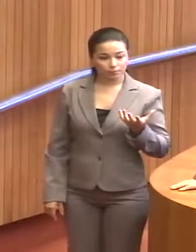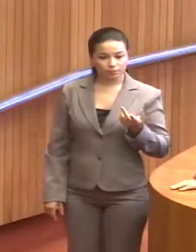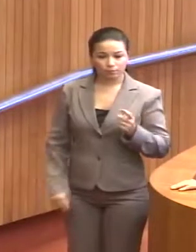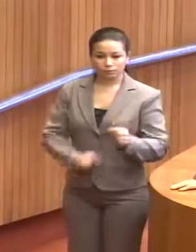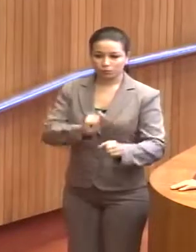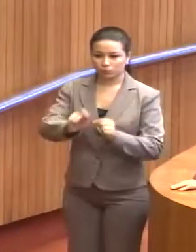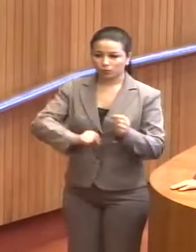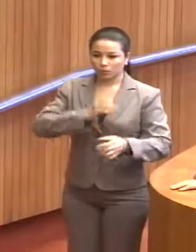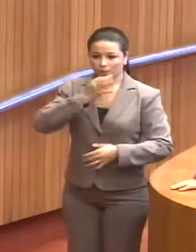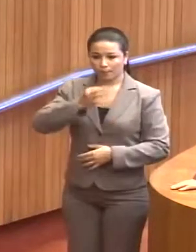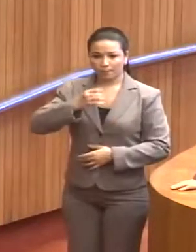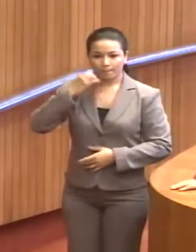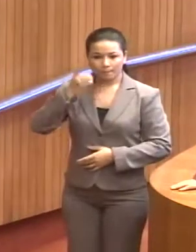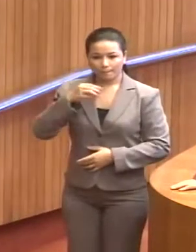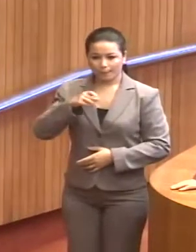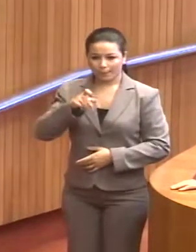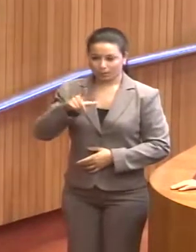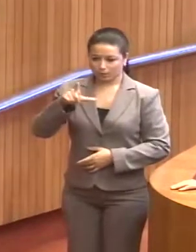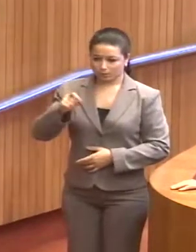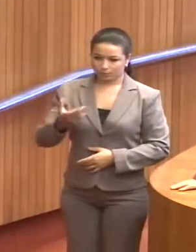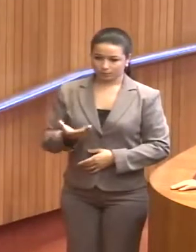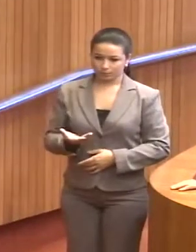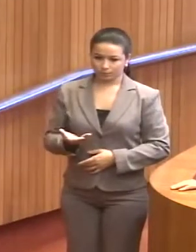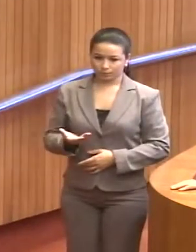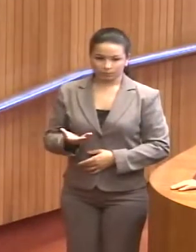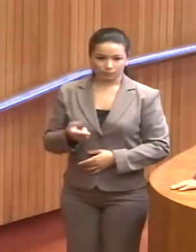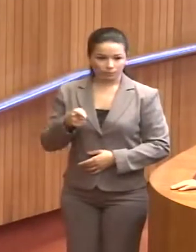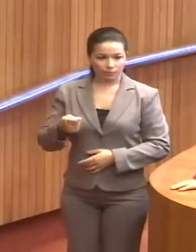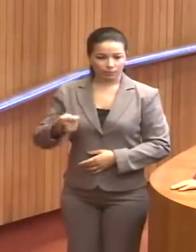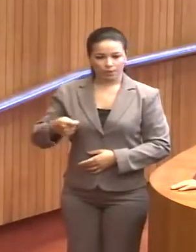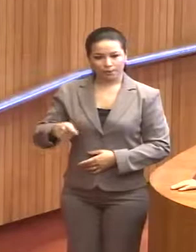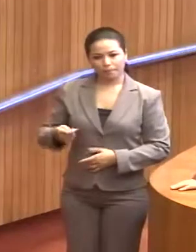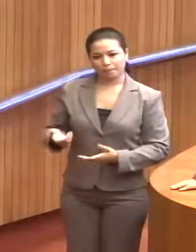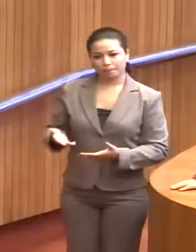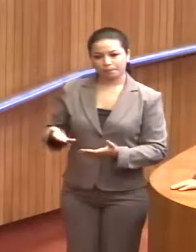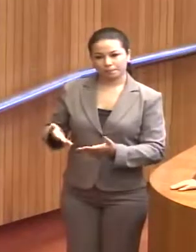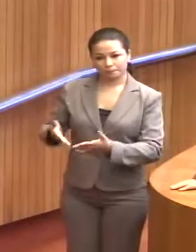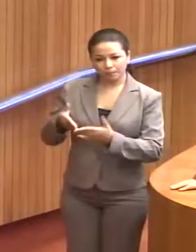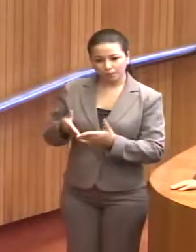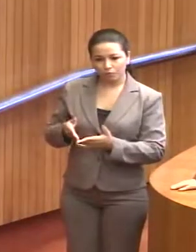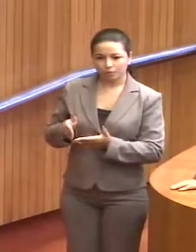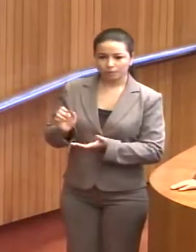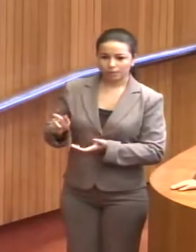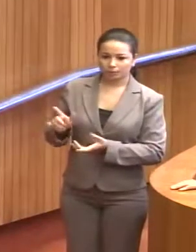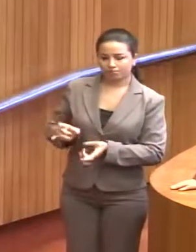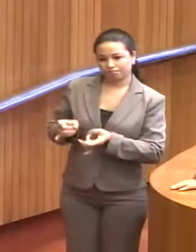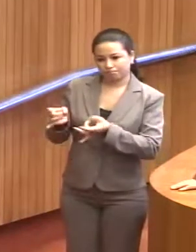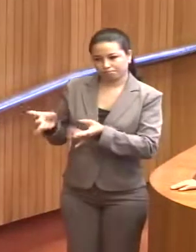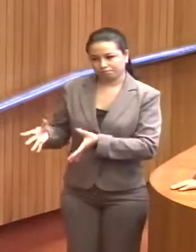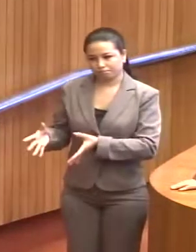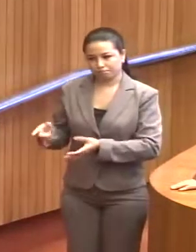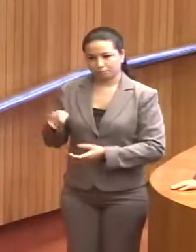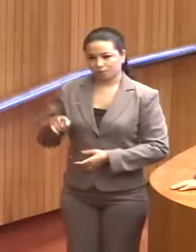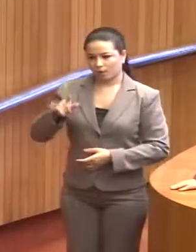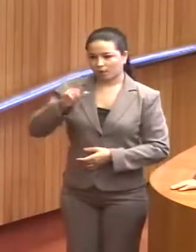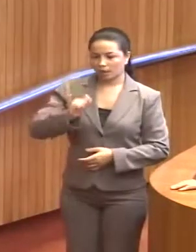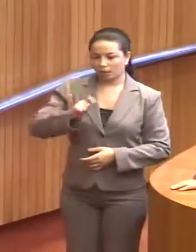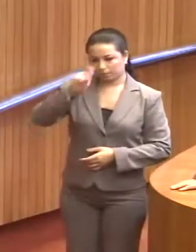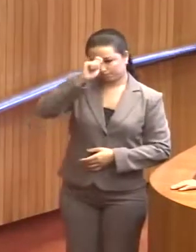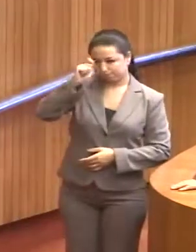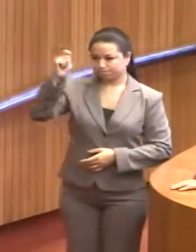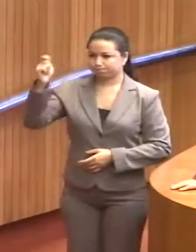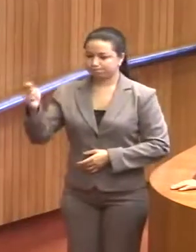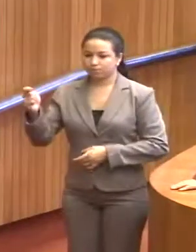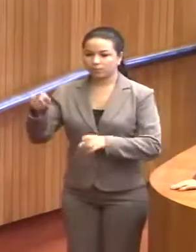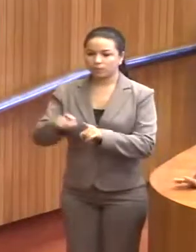aqui o que propôs o deputado Marcelo. Ela tem que pedir para sair. Ela tem que passar o boné. Ela tem